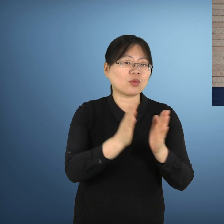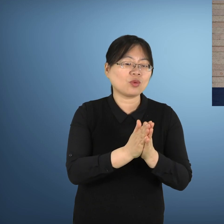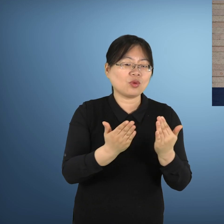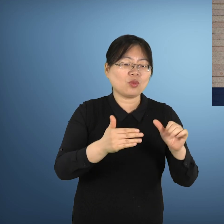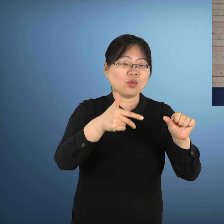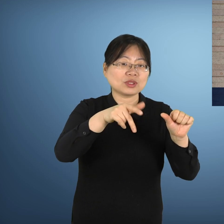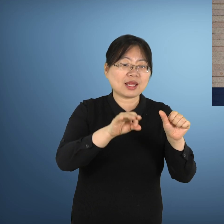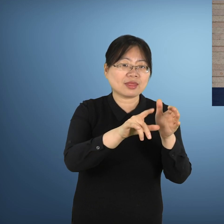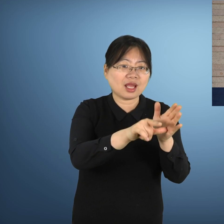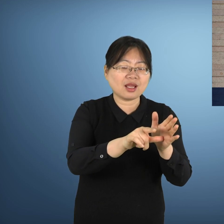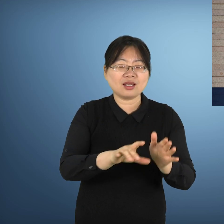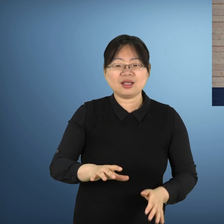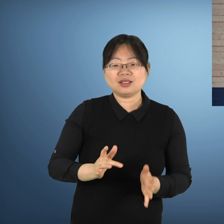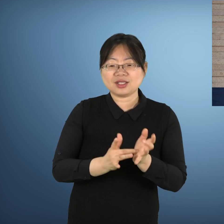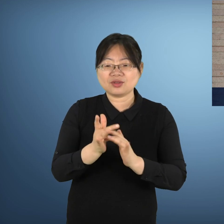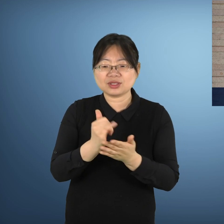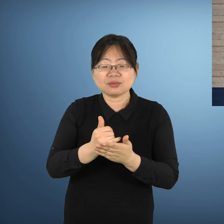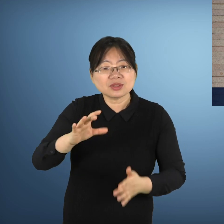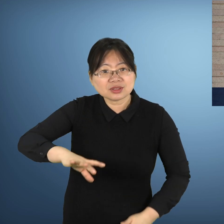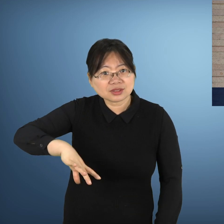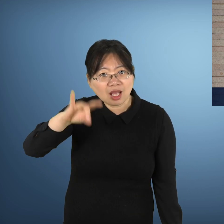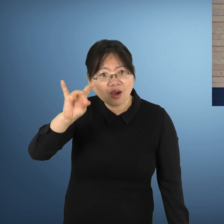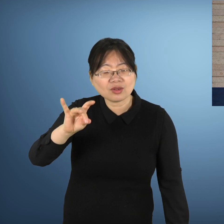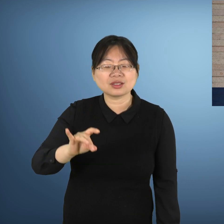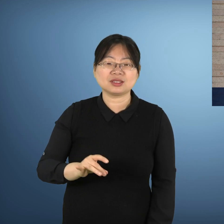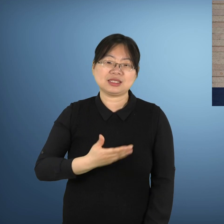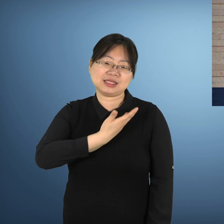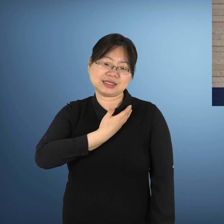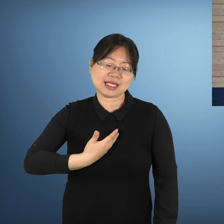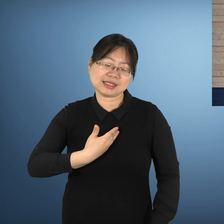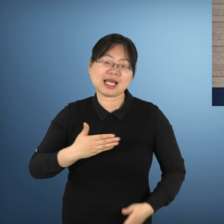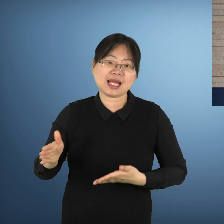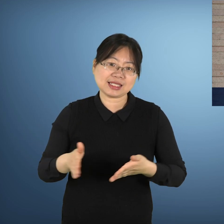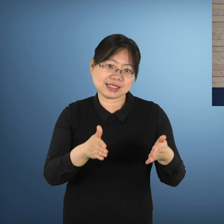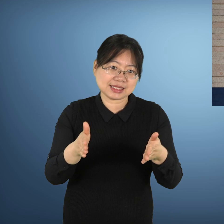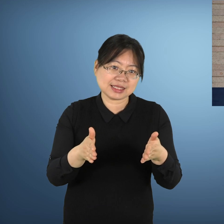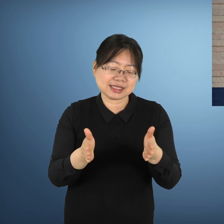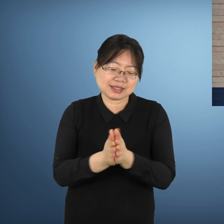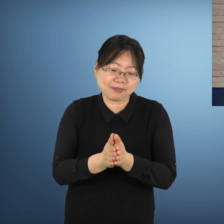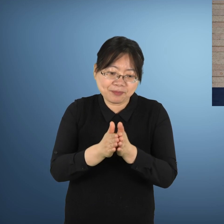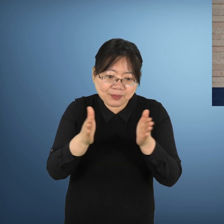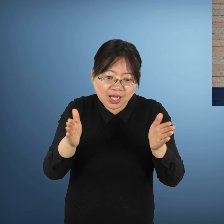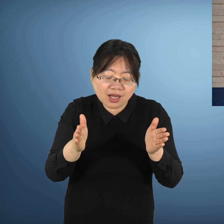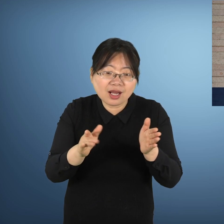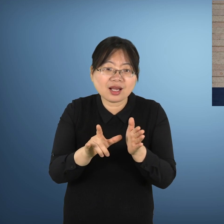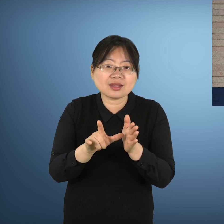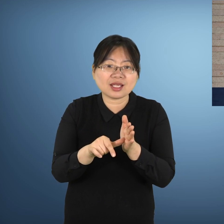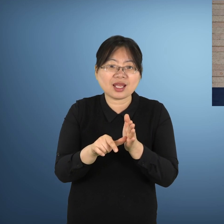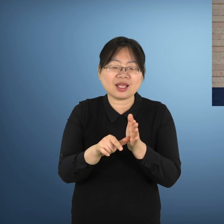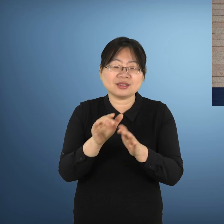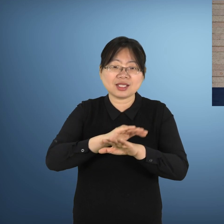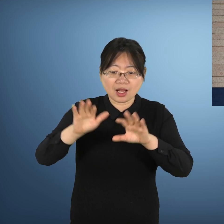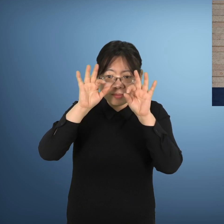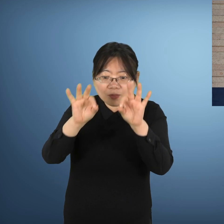처음 쫓아서 제자의 길로 들어설 때 성경을 잘